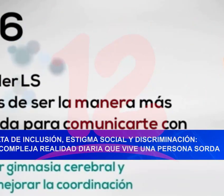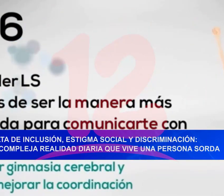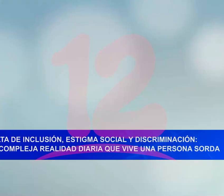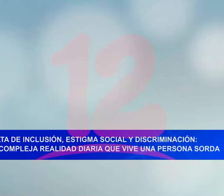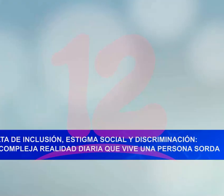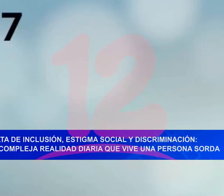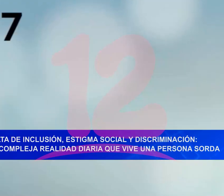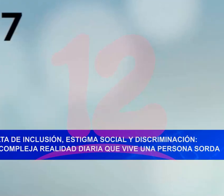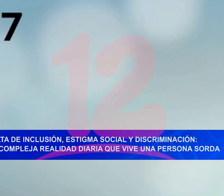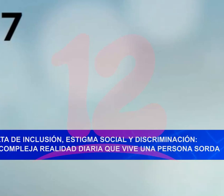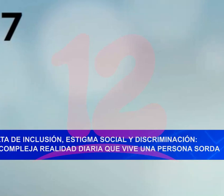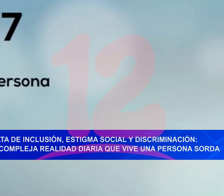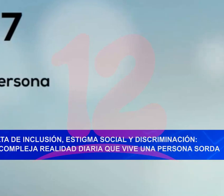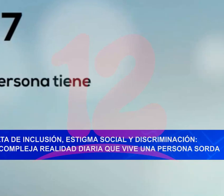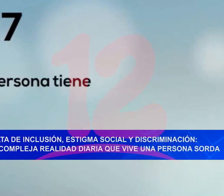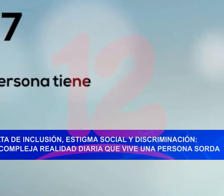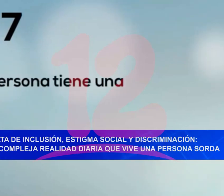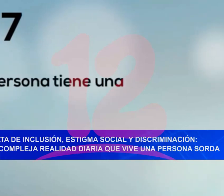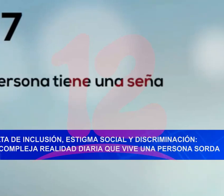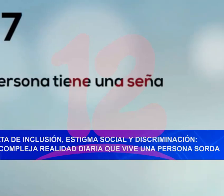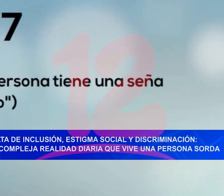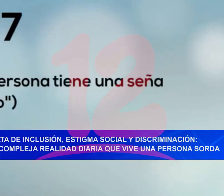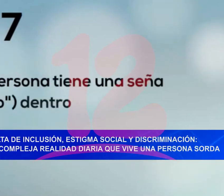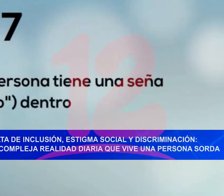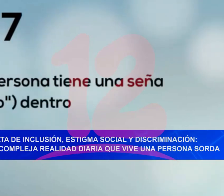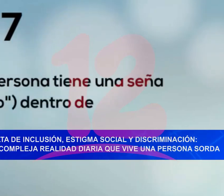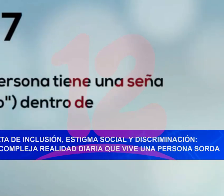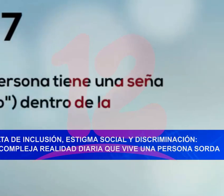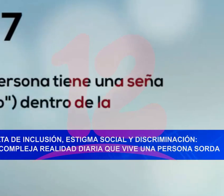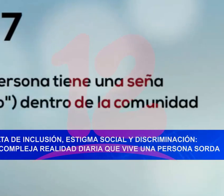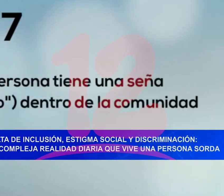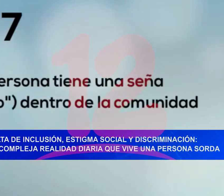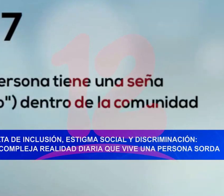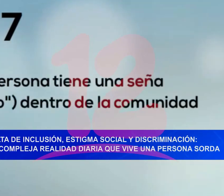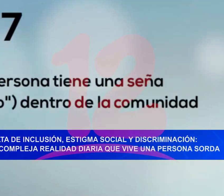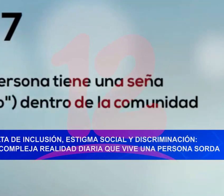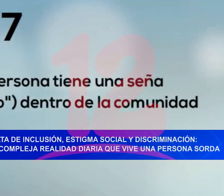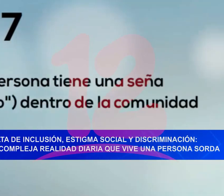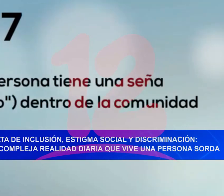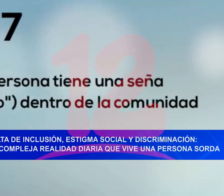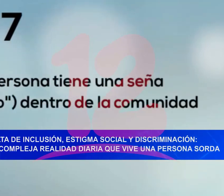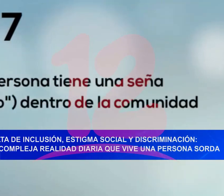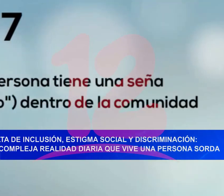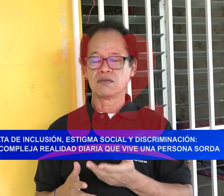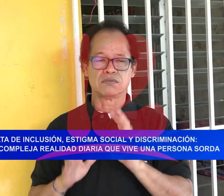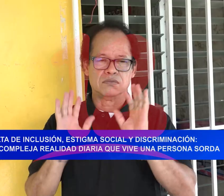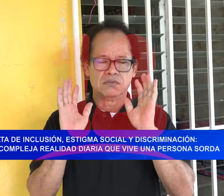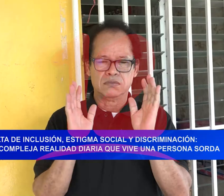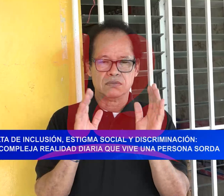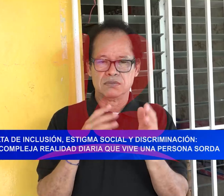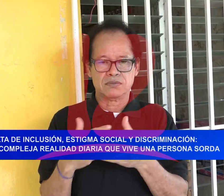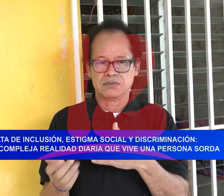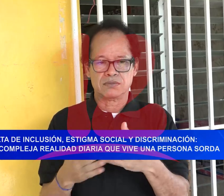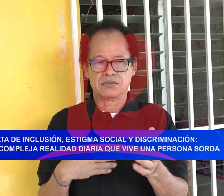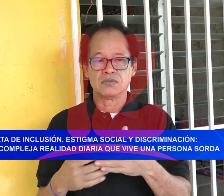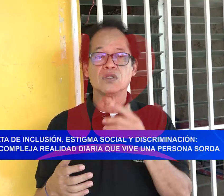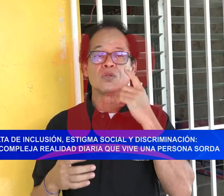una persona le dice a otra que es mudo, no, díganles que es una persona sorda. Eso nos ha venido a fortalecer dentro de las leyes y